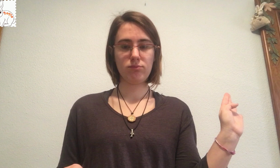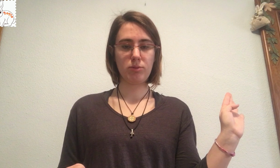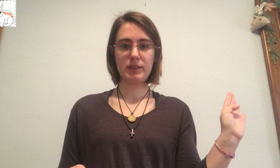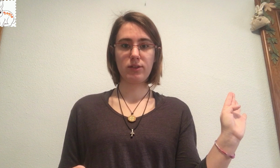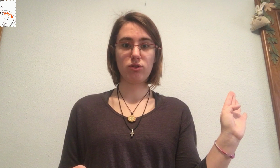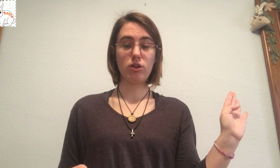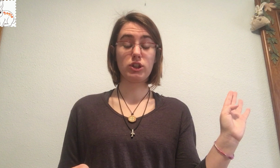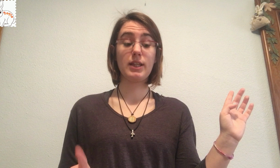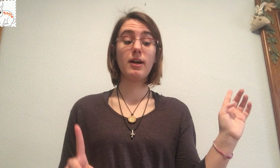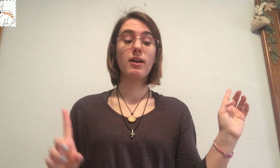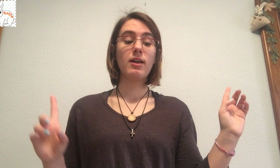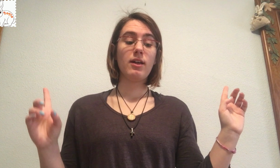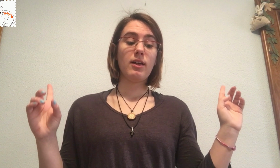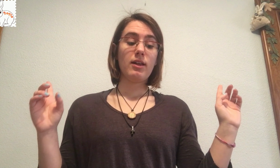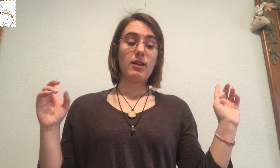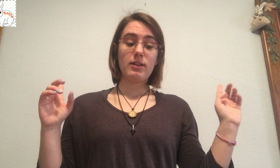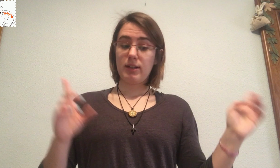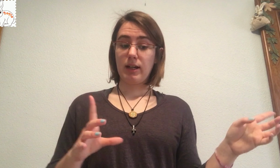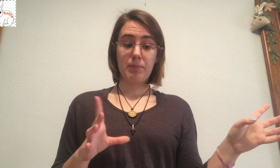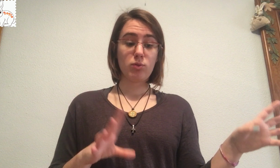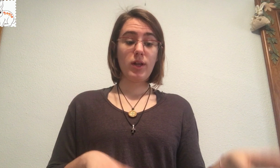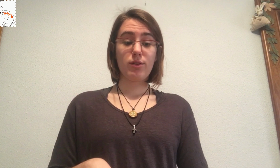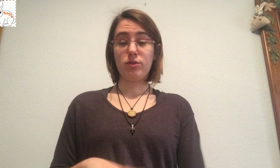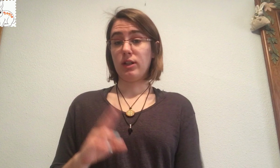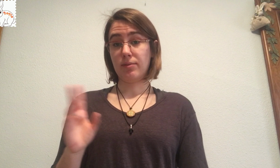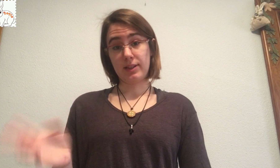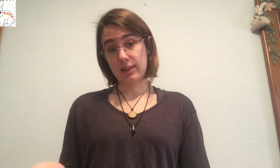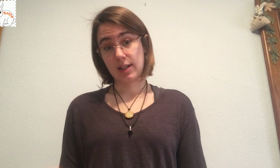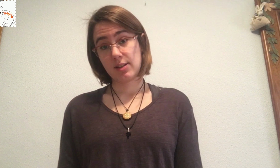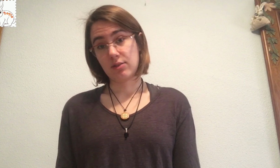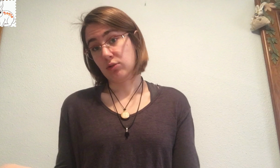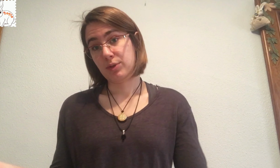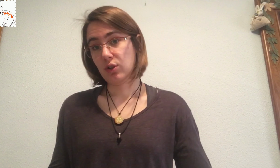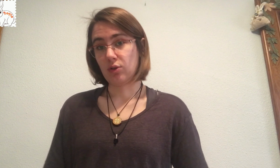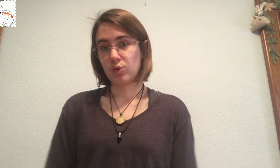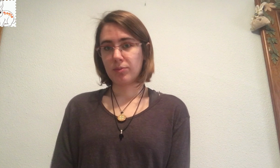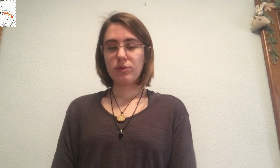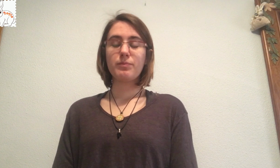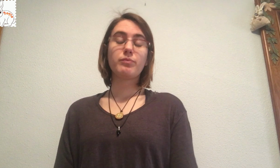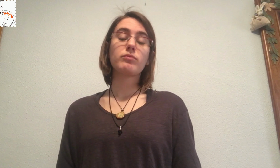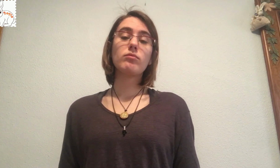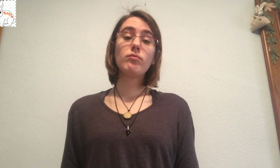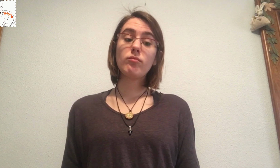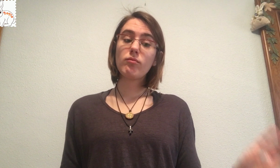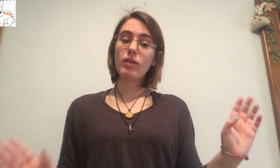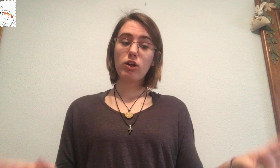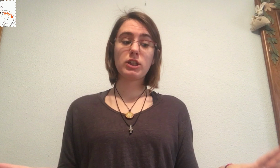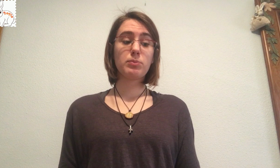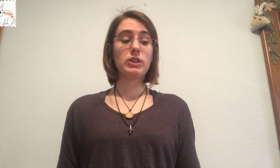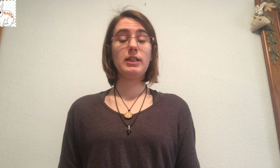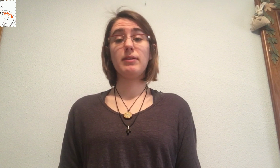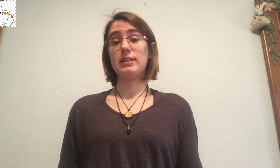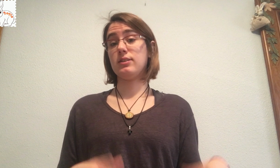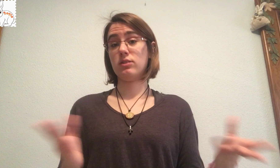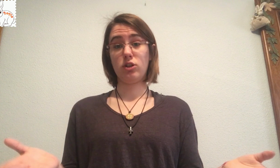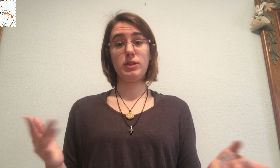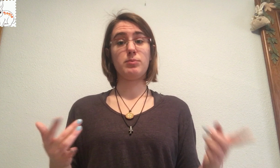Momentazo Donde los haya Capitulazo El 23 Obvio El último Cosas positivas Lo mismo